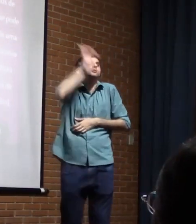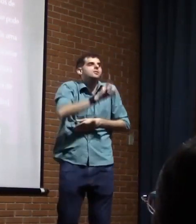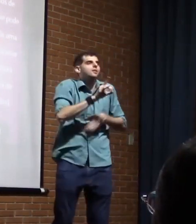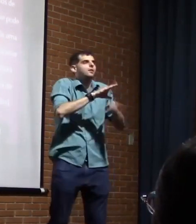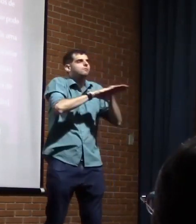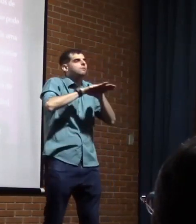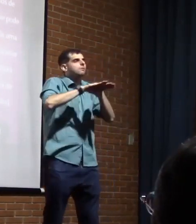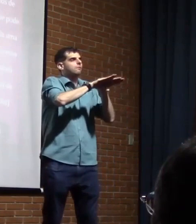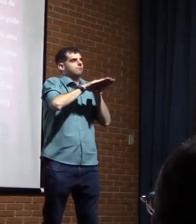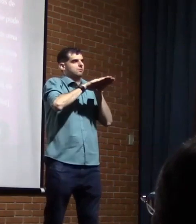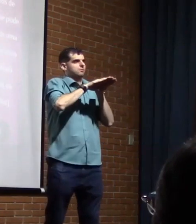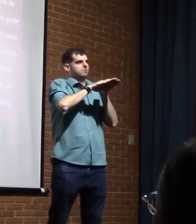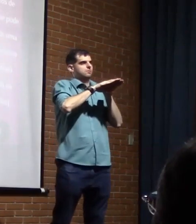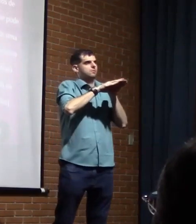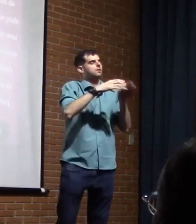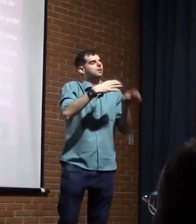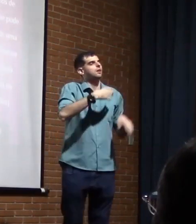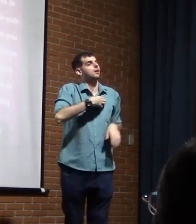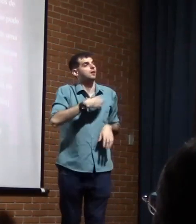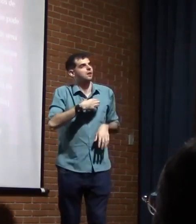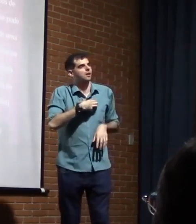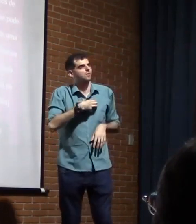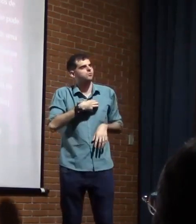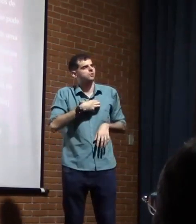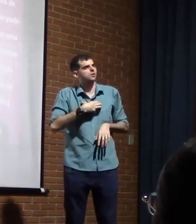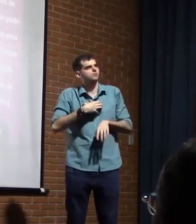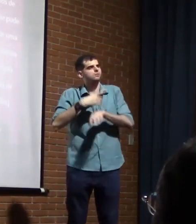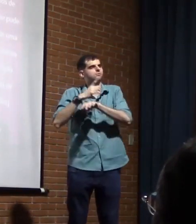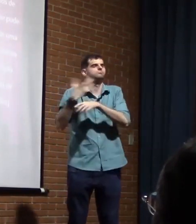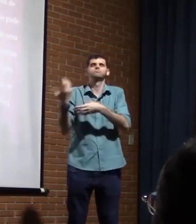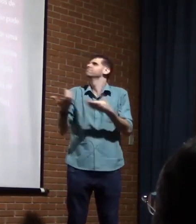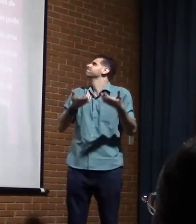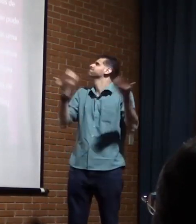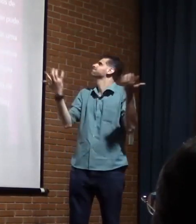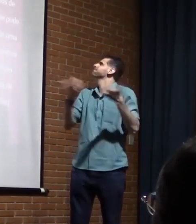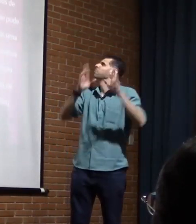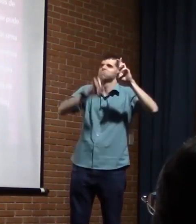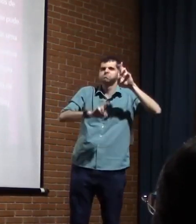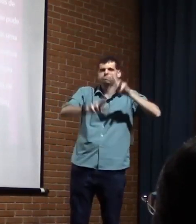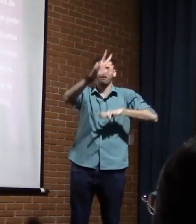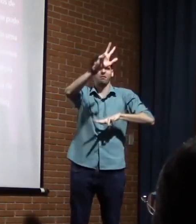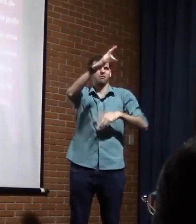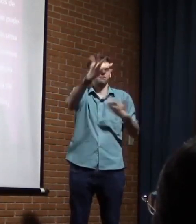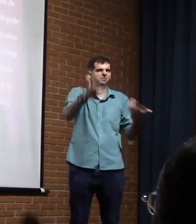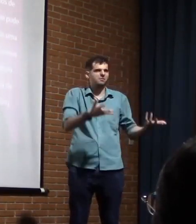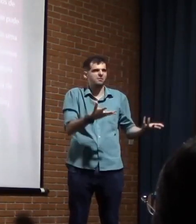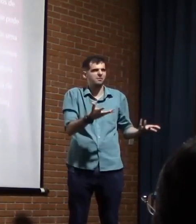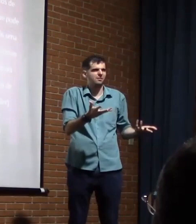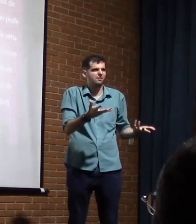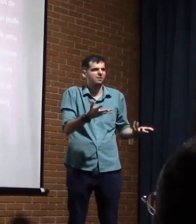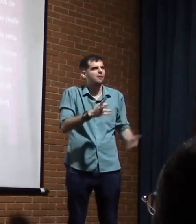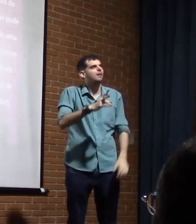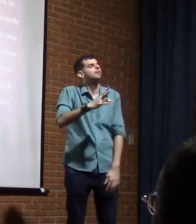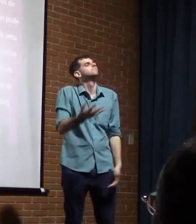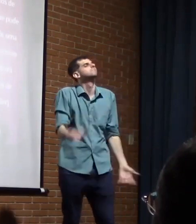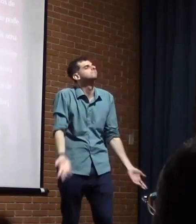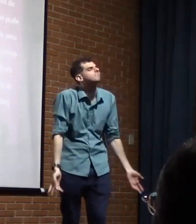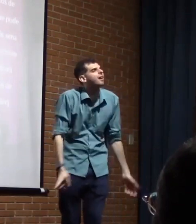Agora, a questão do direito de igualdade e essa sensação, e esse sentimento, né, esse tratamento desigual,